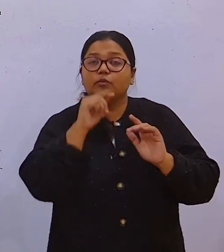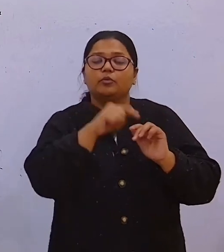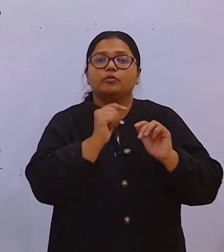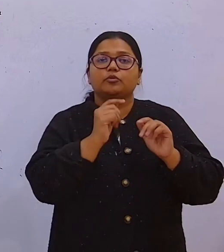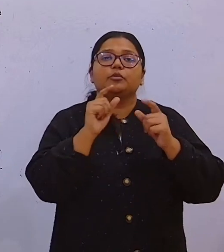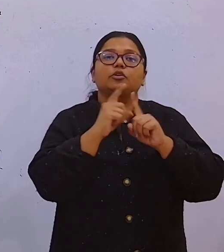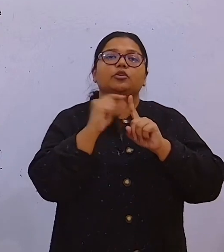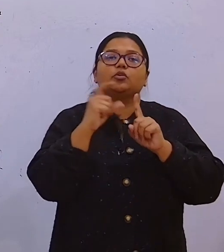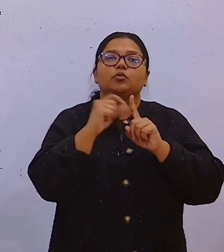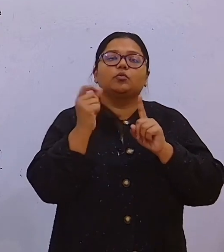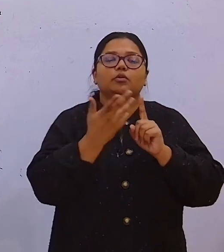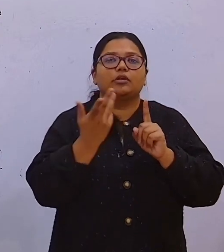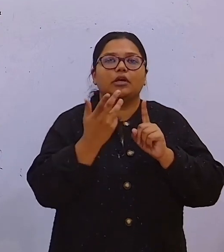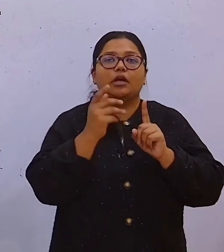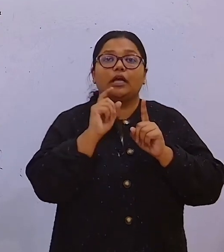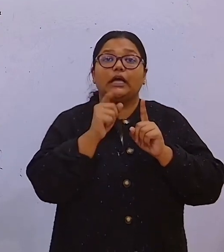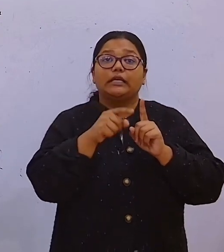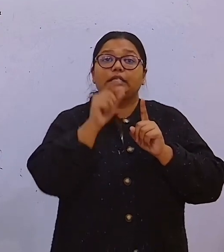अथवा